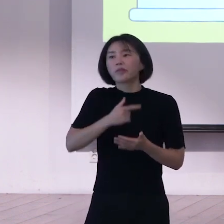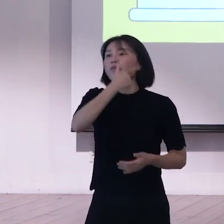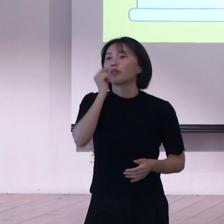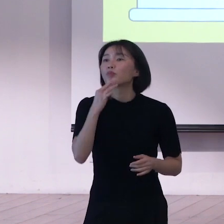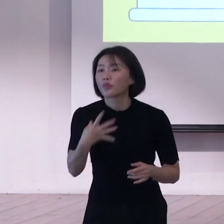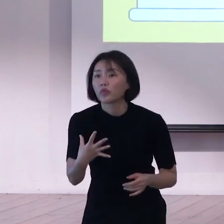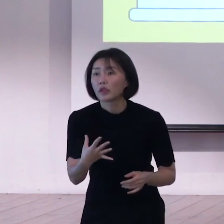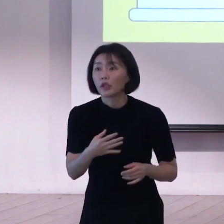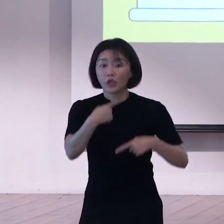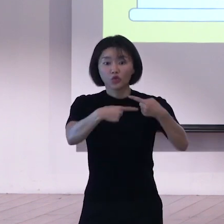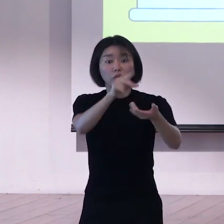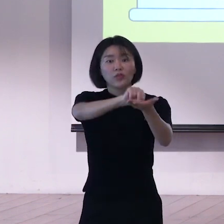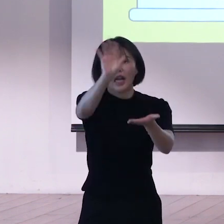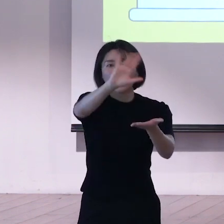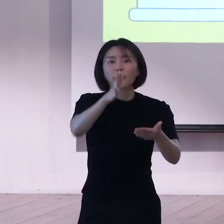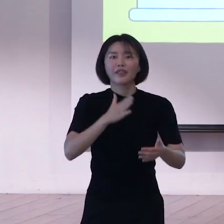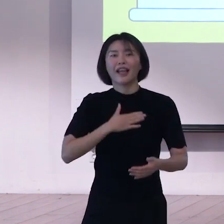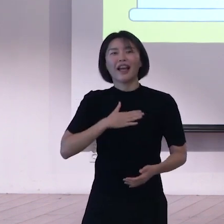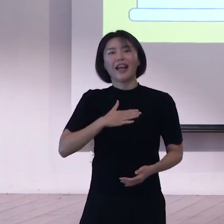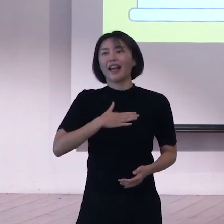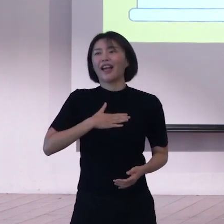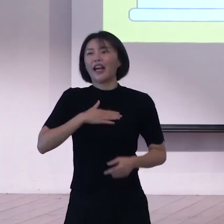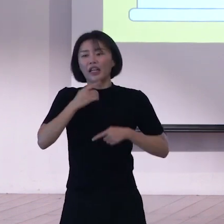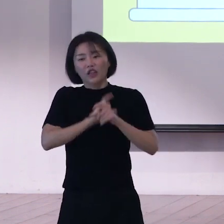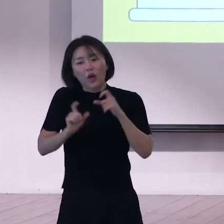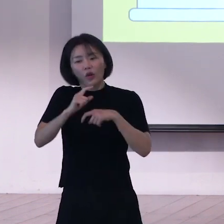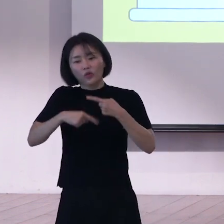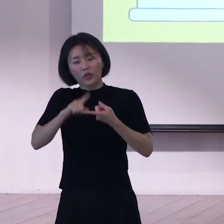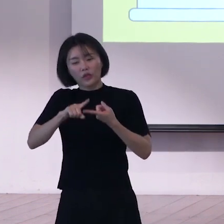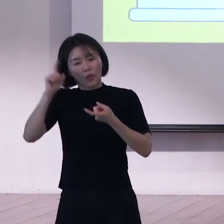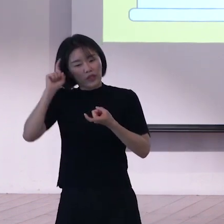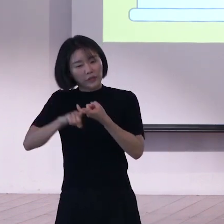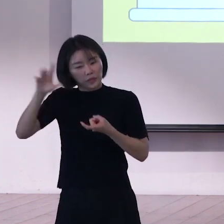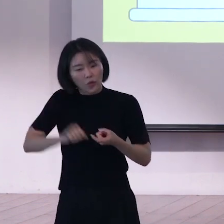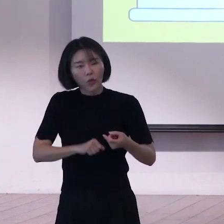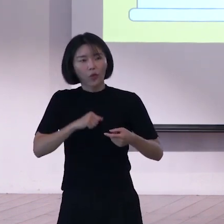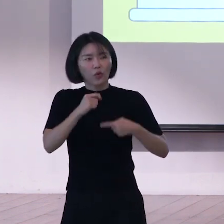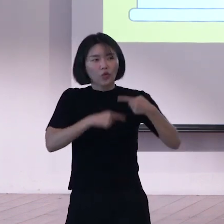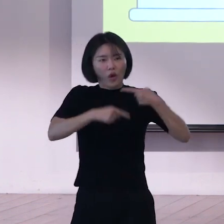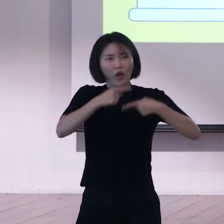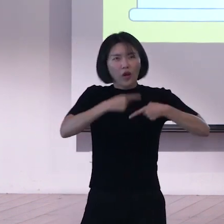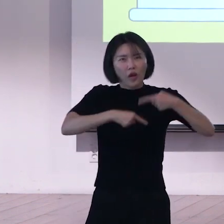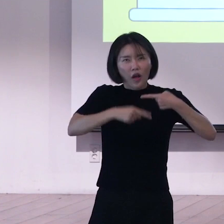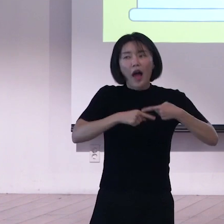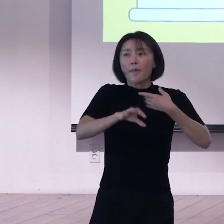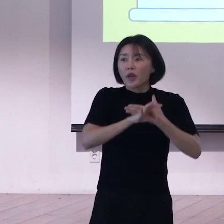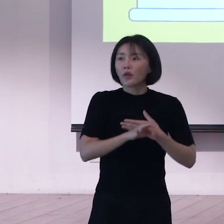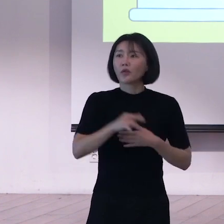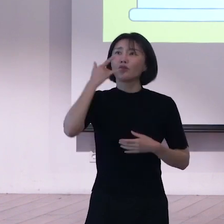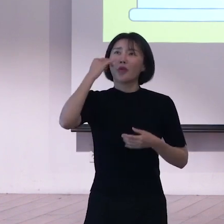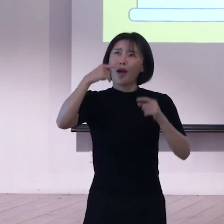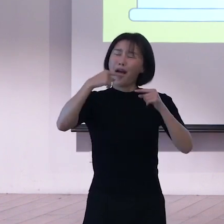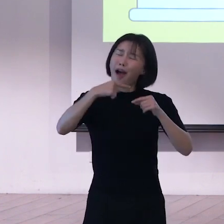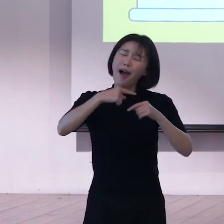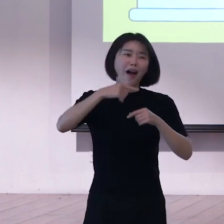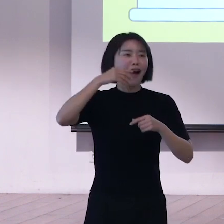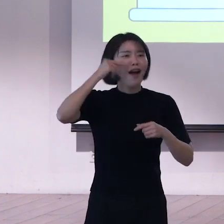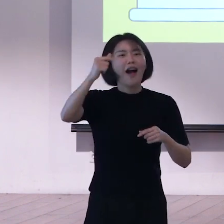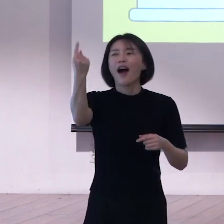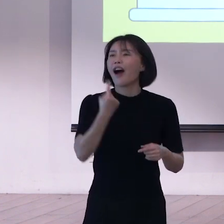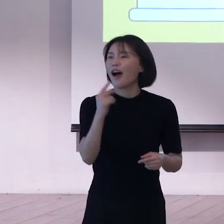문제가 아니라 바로 제 자신, 나의 문제였구나. 내가 수어가 좀 부족했구나. 이런 생각들이